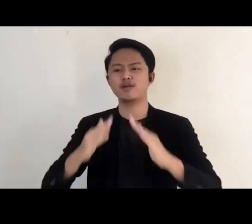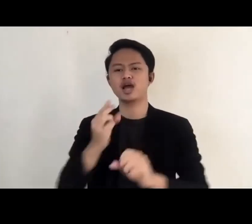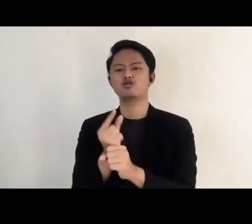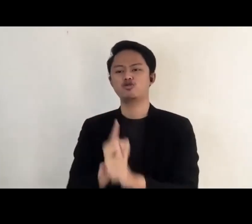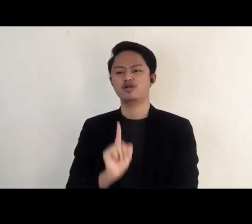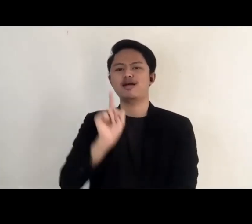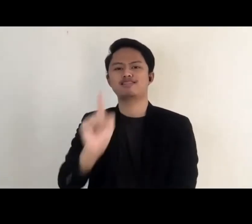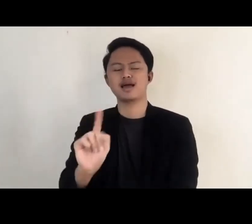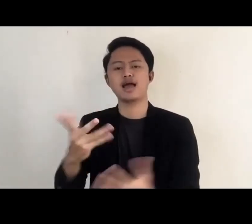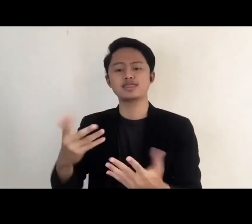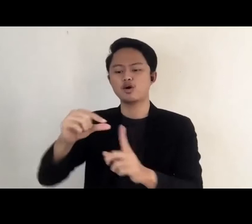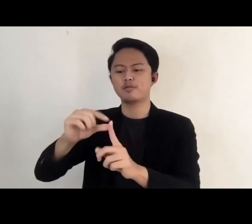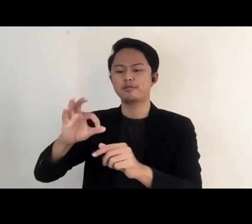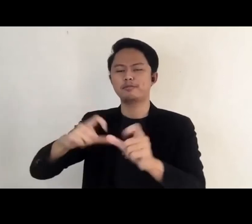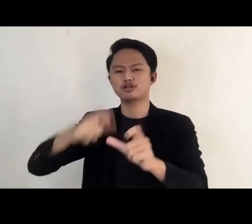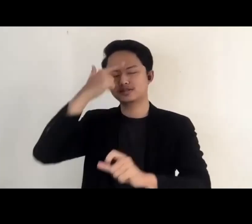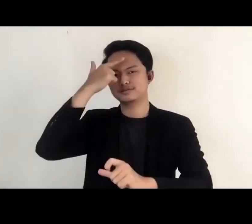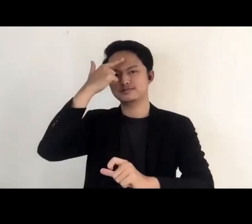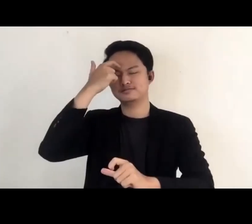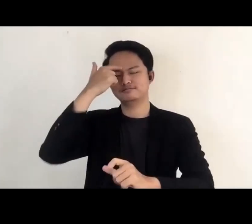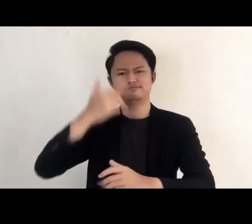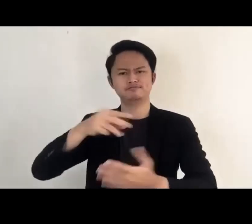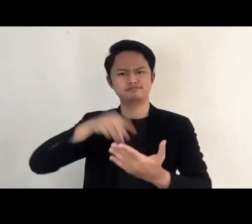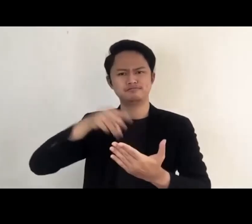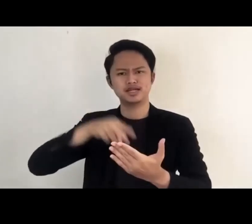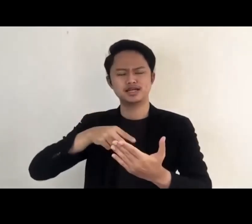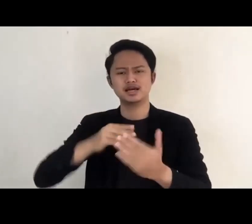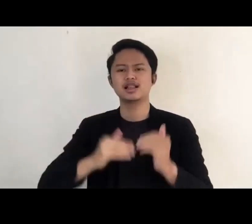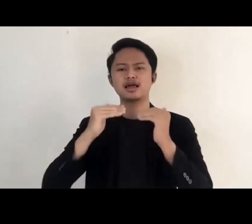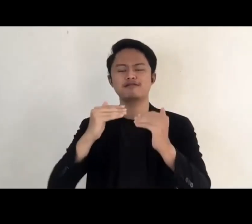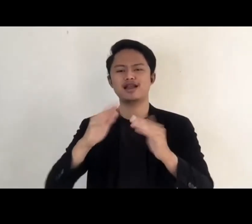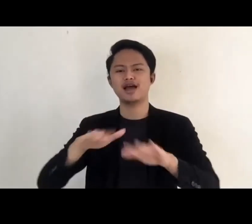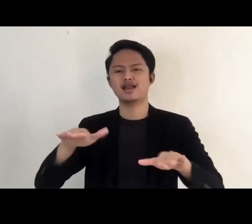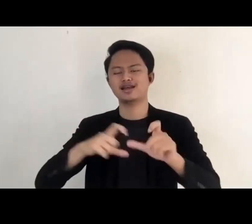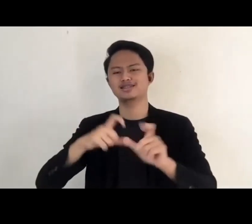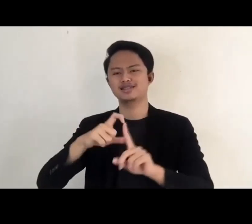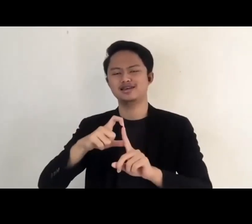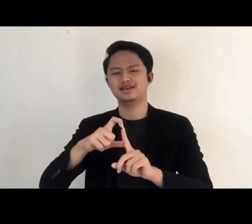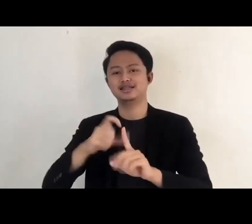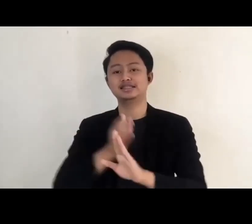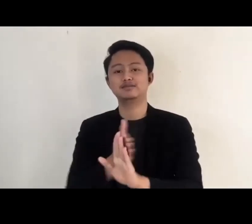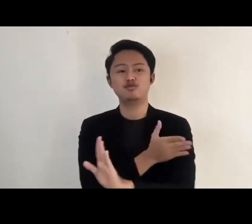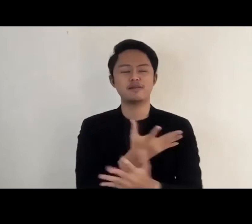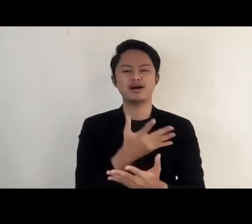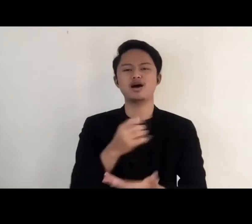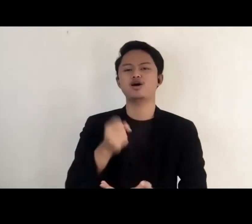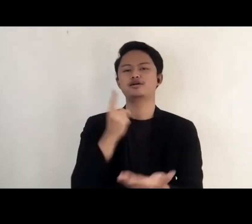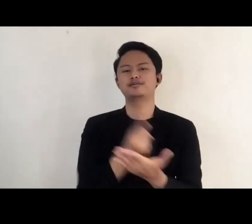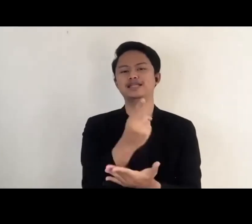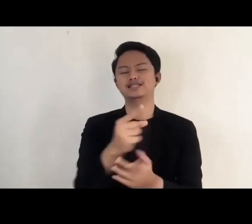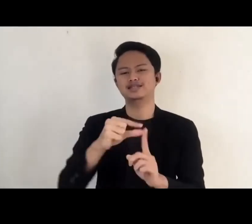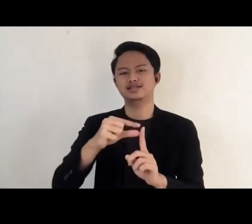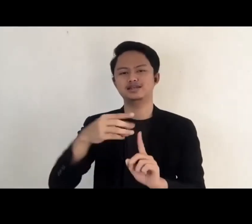baca untuk anak tingkat sekolah dasar, kita akan memulai acara dengan pelaksanaan serah terima petisi kepada